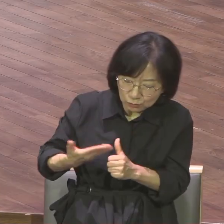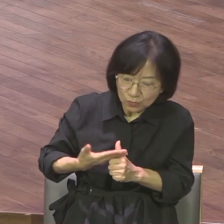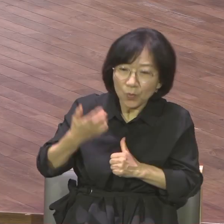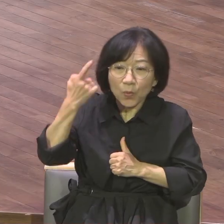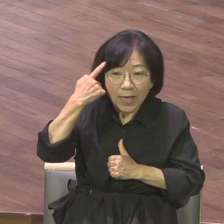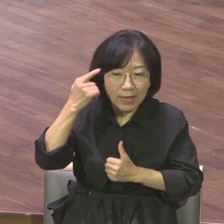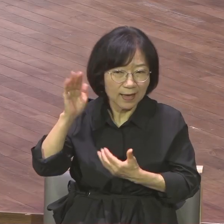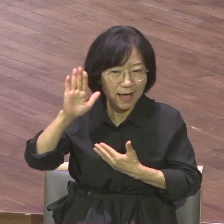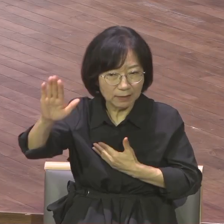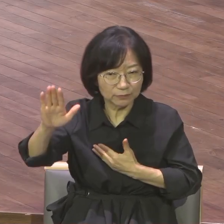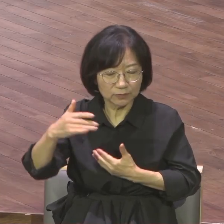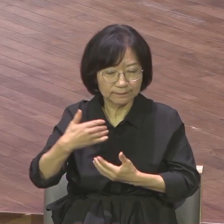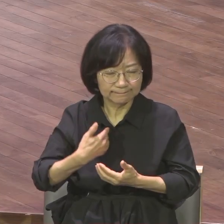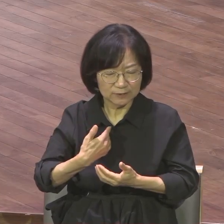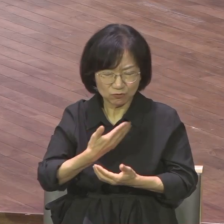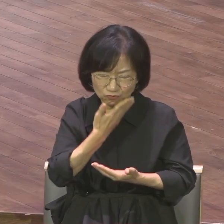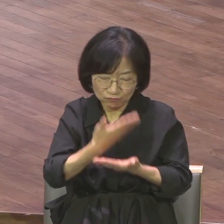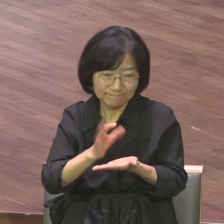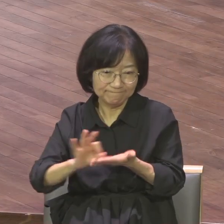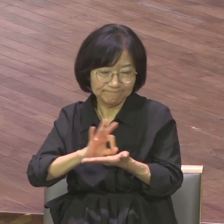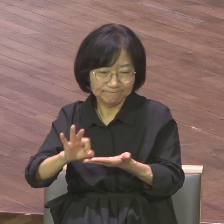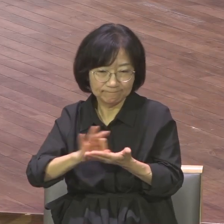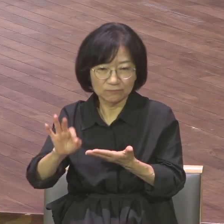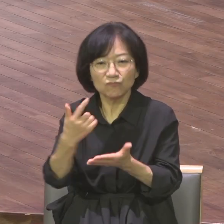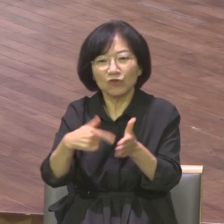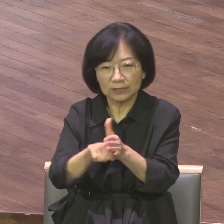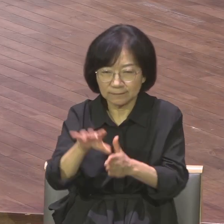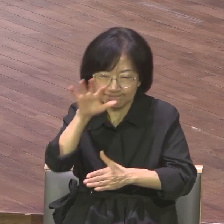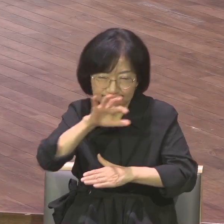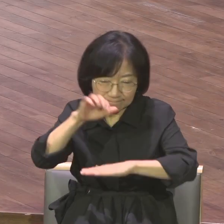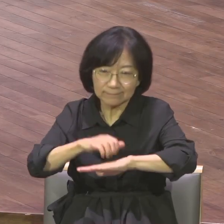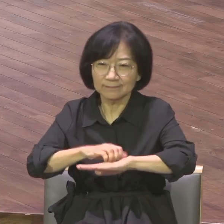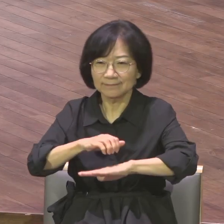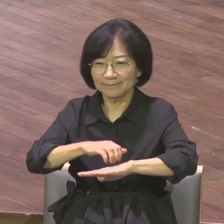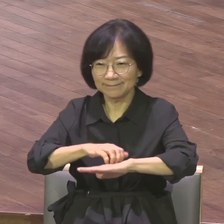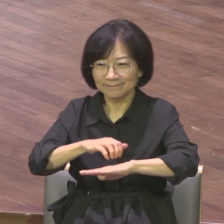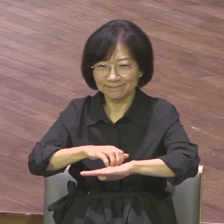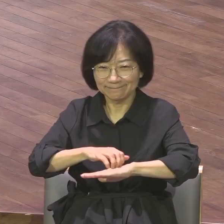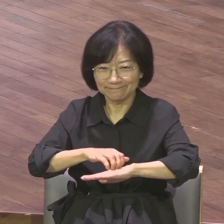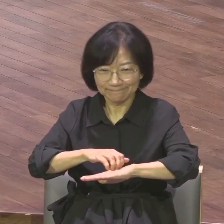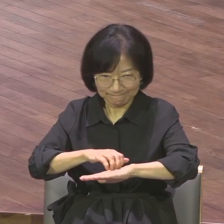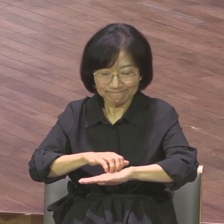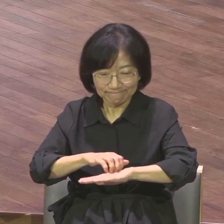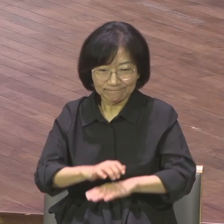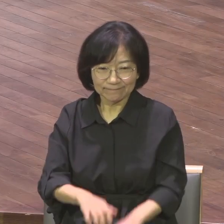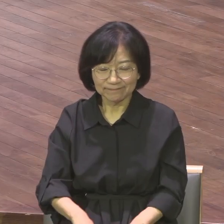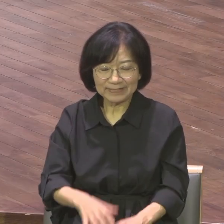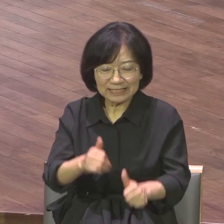나를 더 크게 서시기 위해서 하나님 우리 주시는 고난은 테스트.